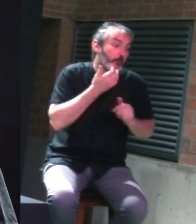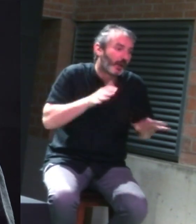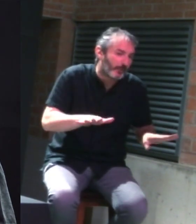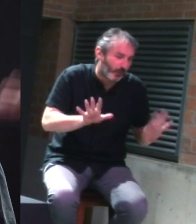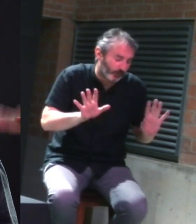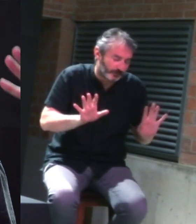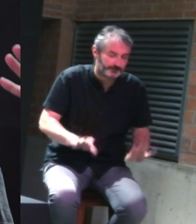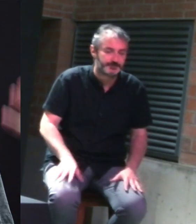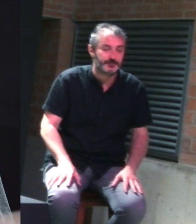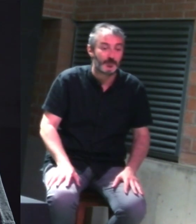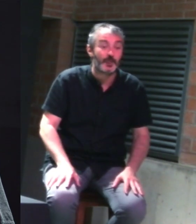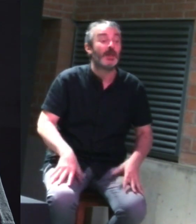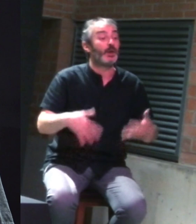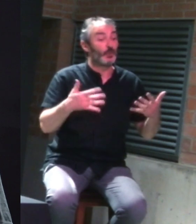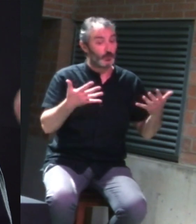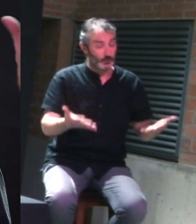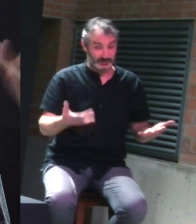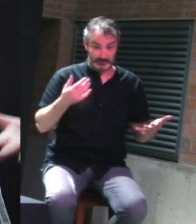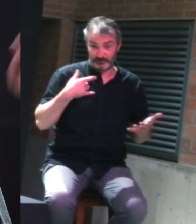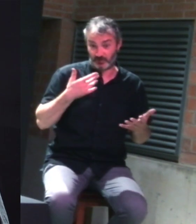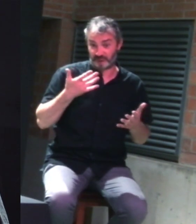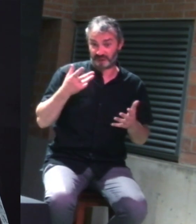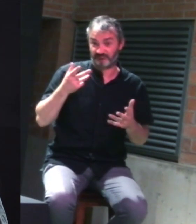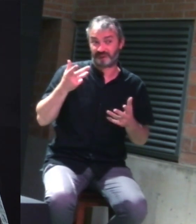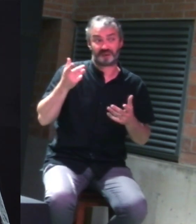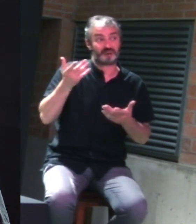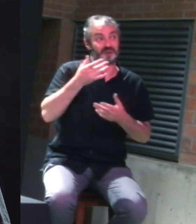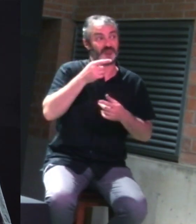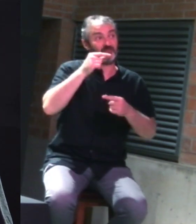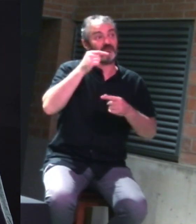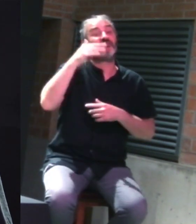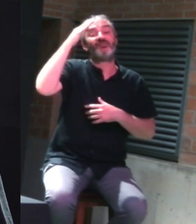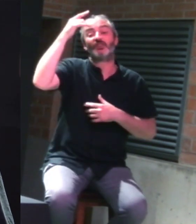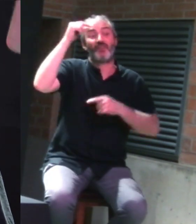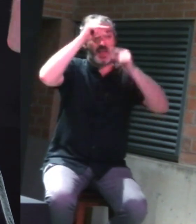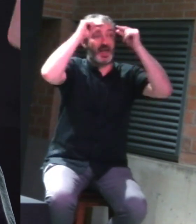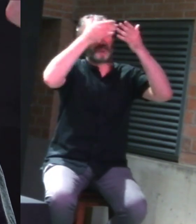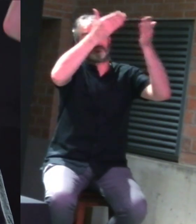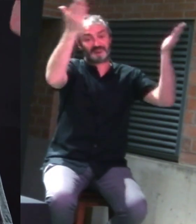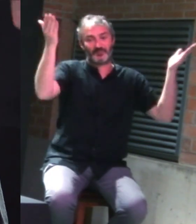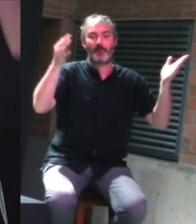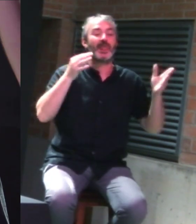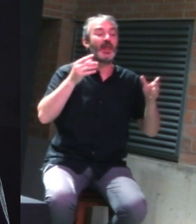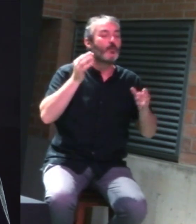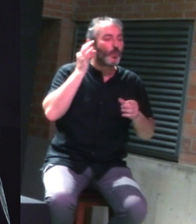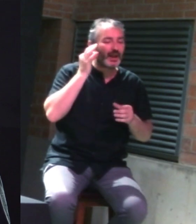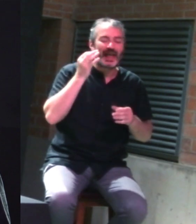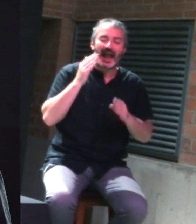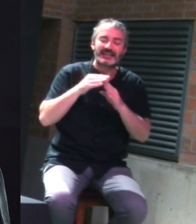Bien, pero además este mismo discurso influía en la consideración negativa del trabajo